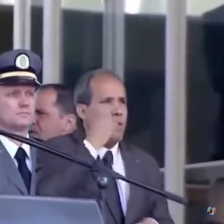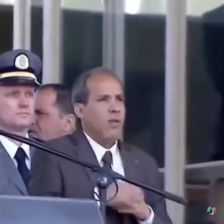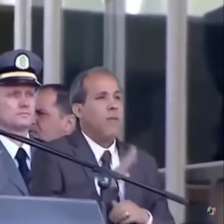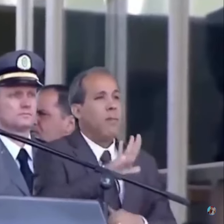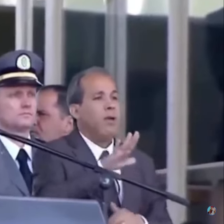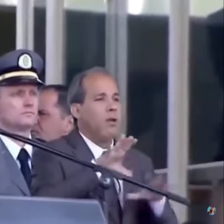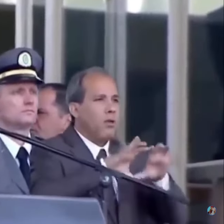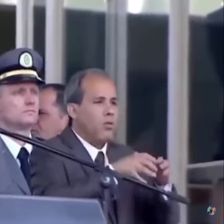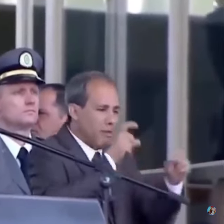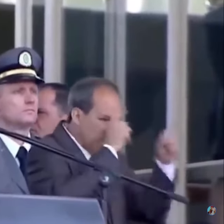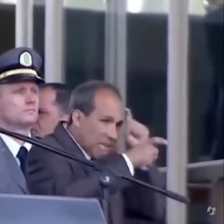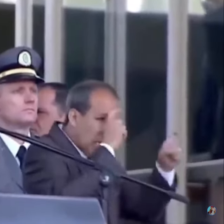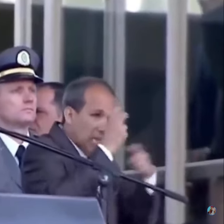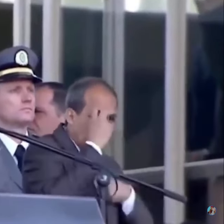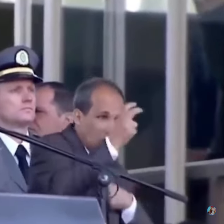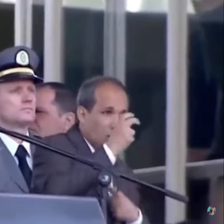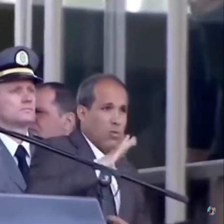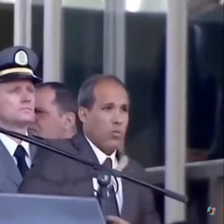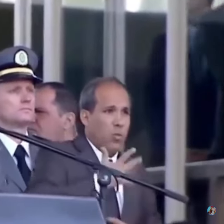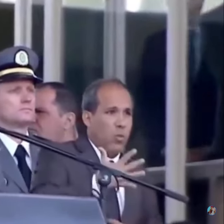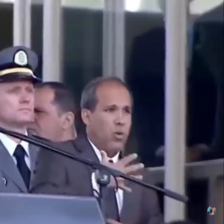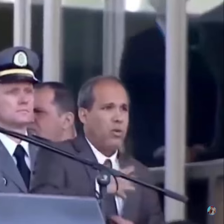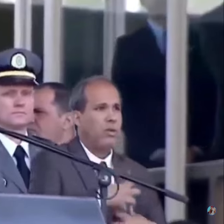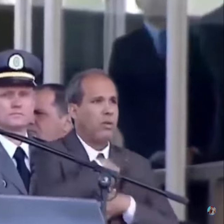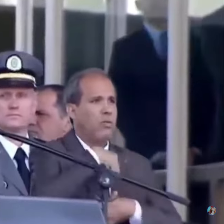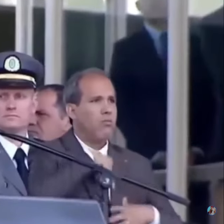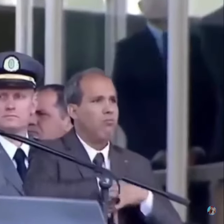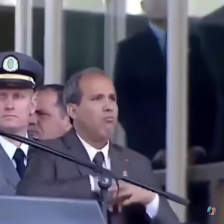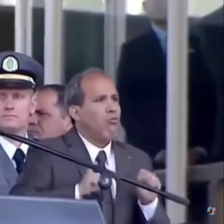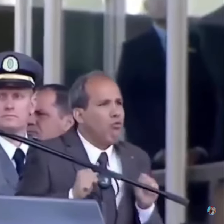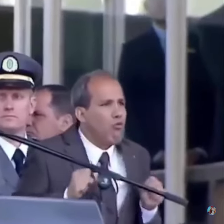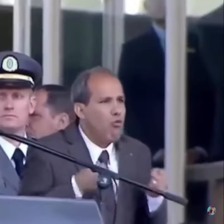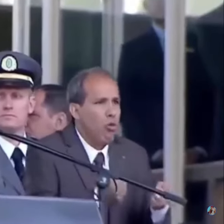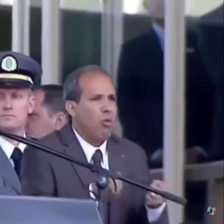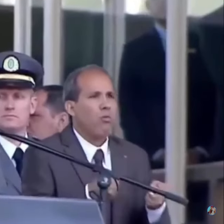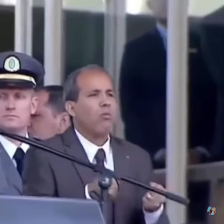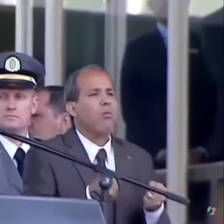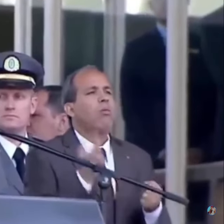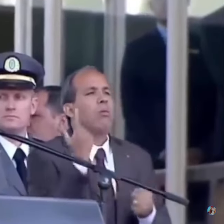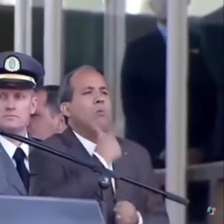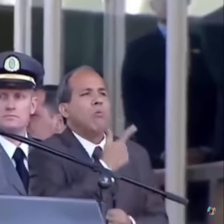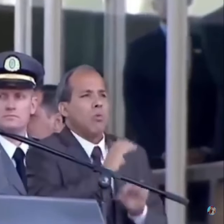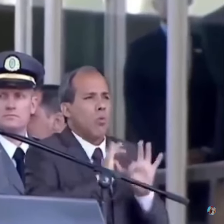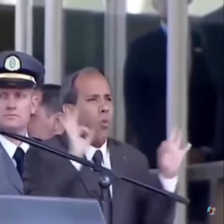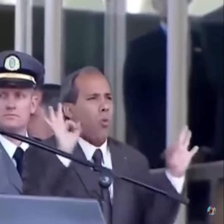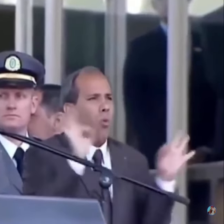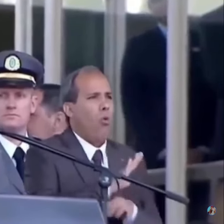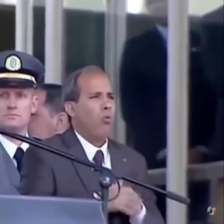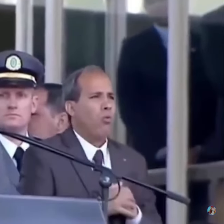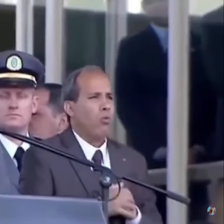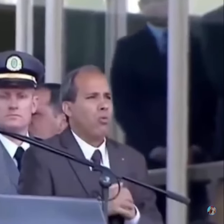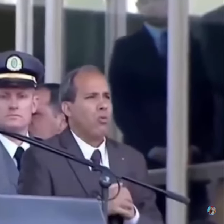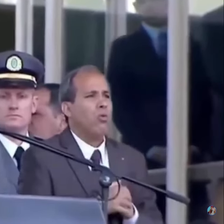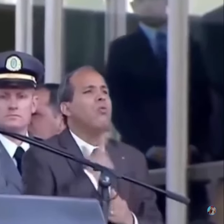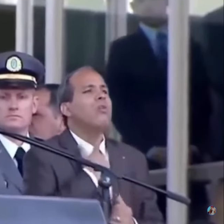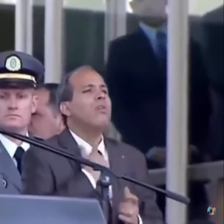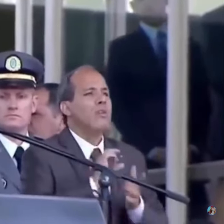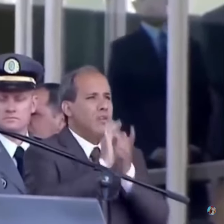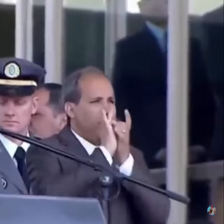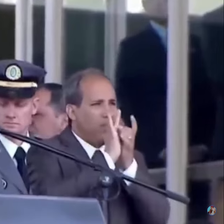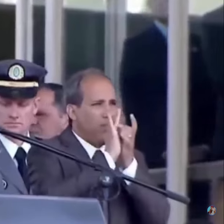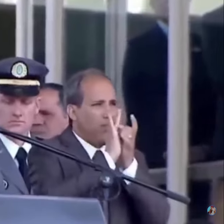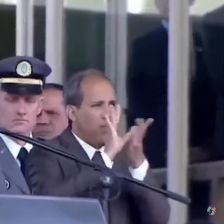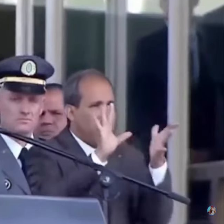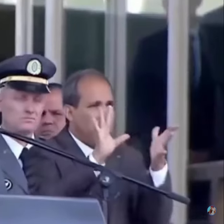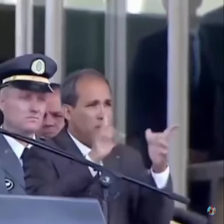inteligência, coragem, espírito aguerrido e vigor, souberam concretizar o anseio de liberdade e